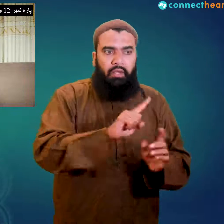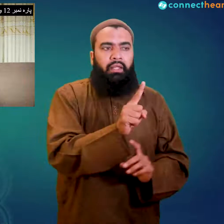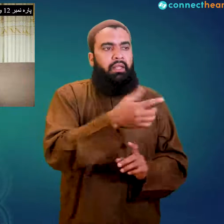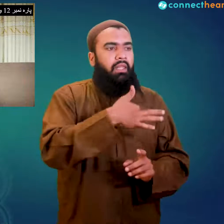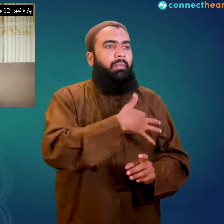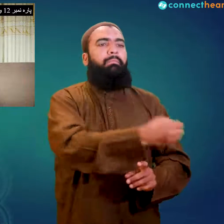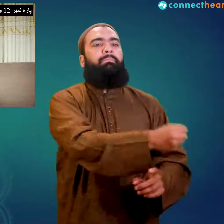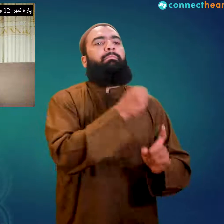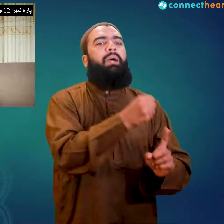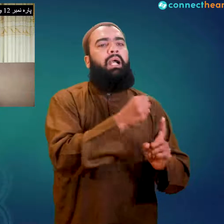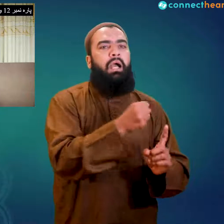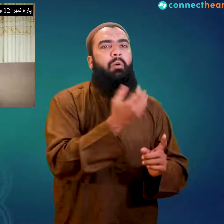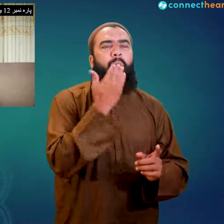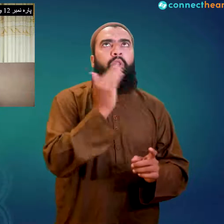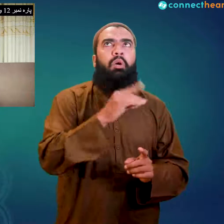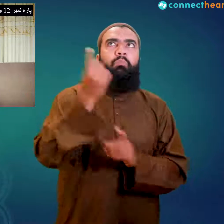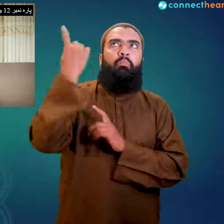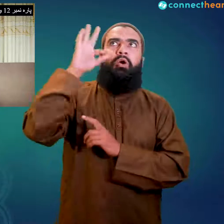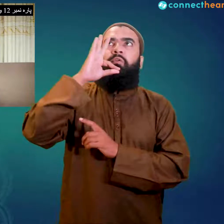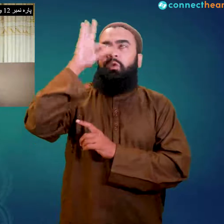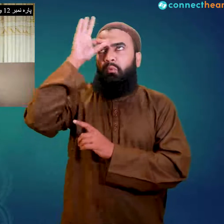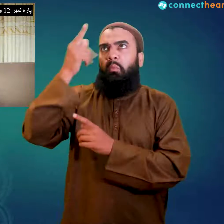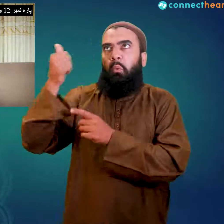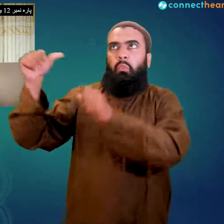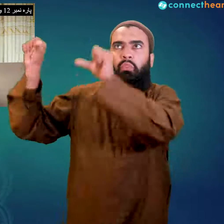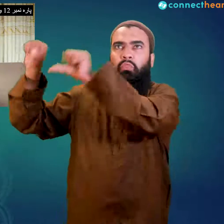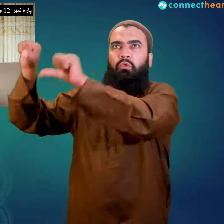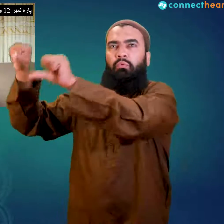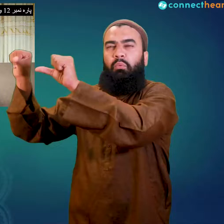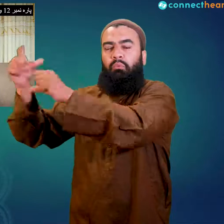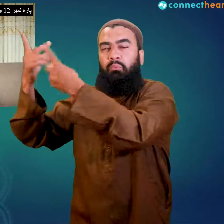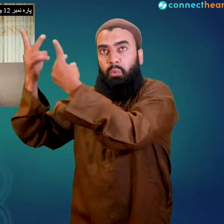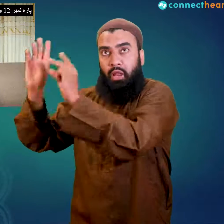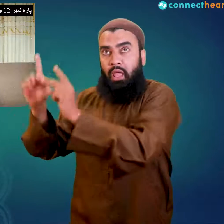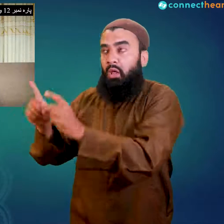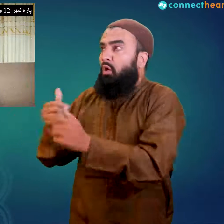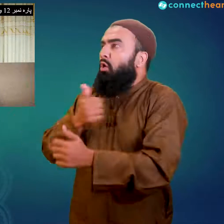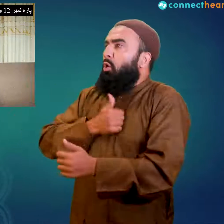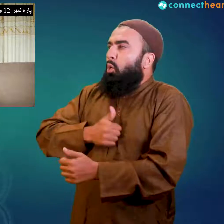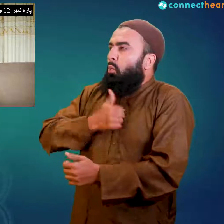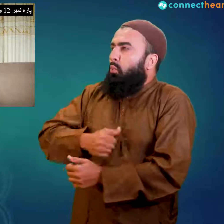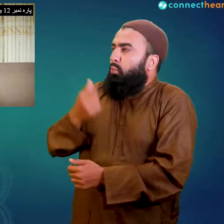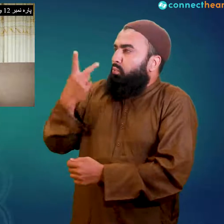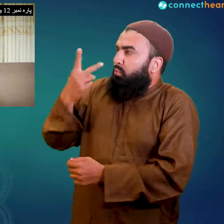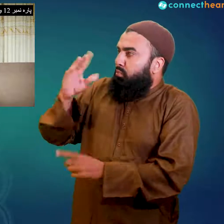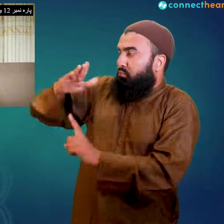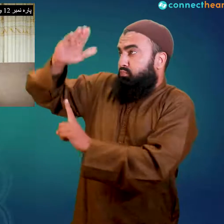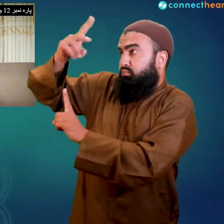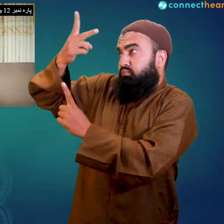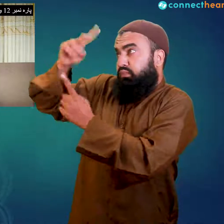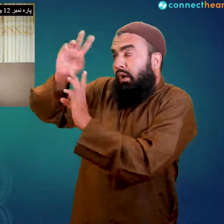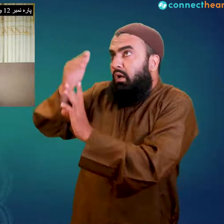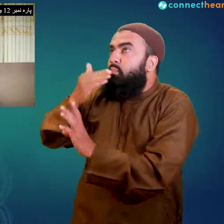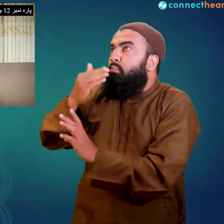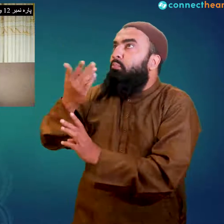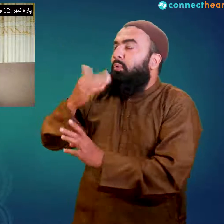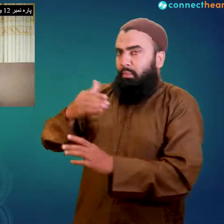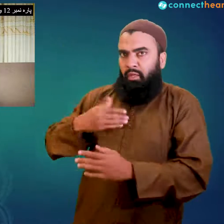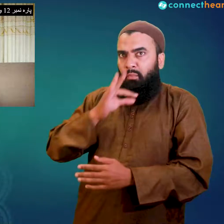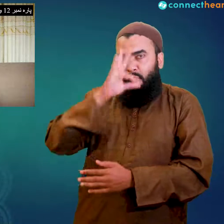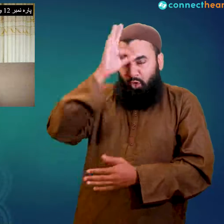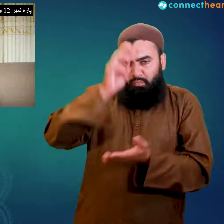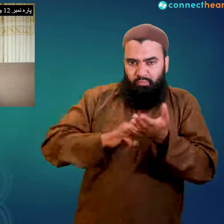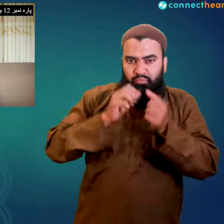کہ گزشتہ انبیاء علیہ الصلاۃ والسلام اور اقوام کے حالات قرآن مجید کے اندر جو بیان ہوئے، اس سے آپ صلی اللہ علیہ وسلم